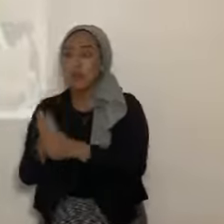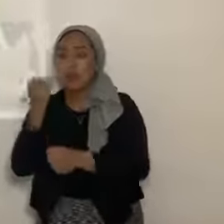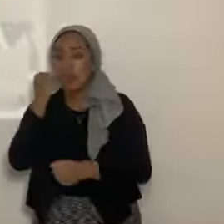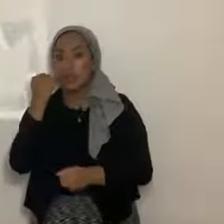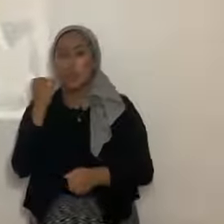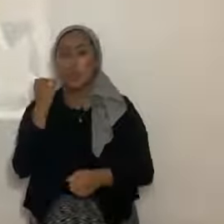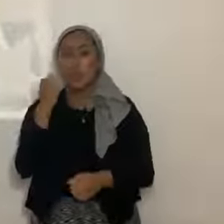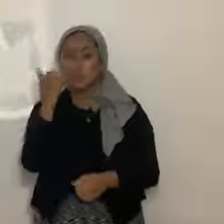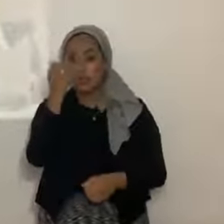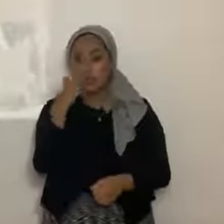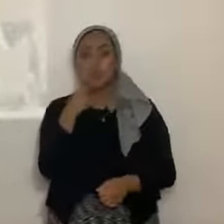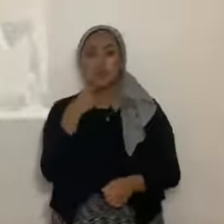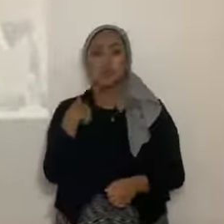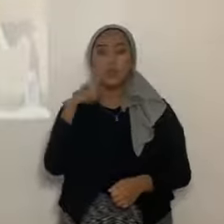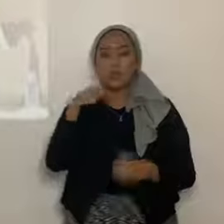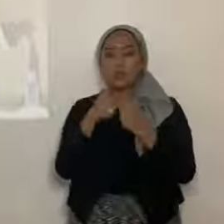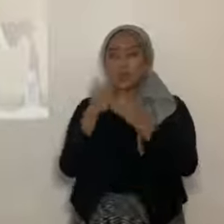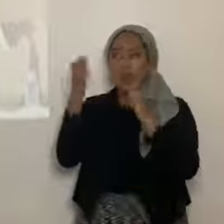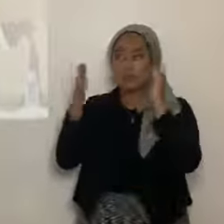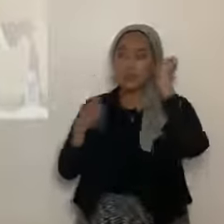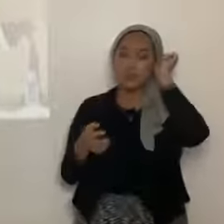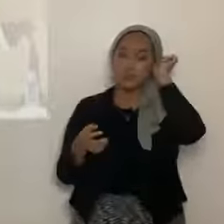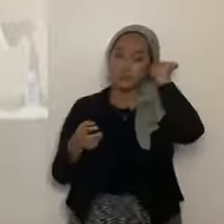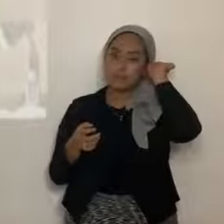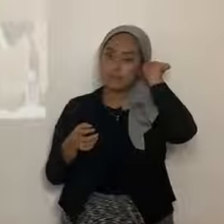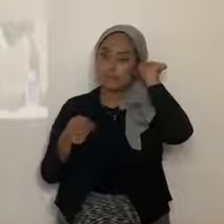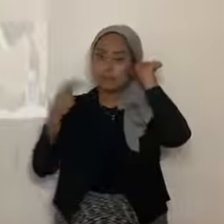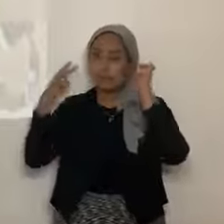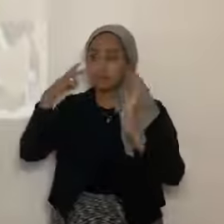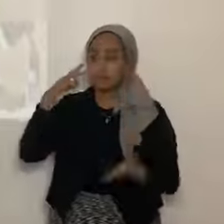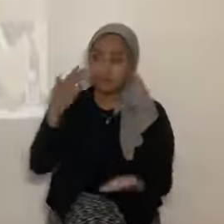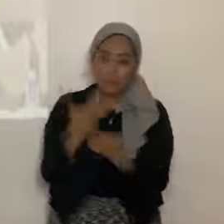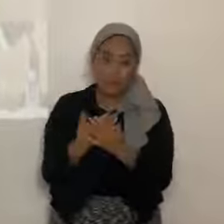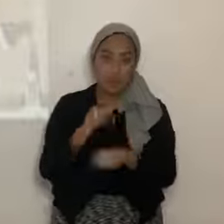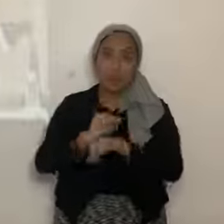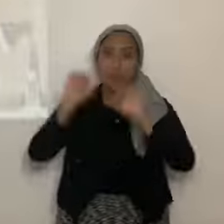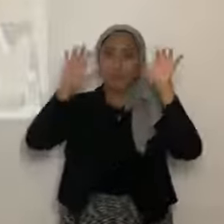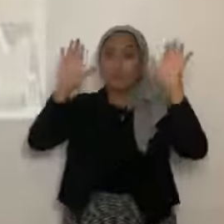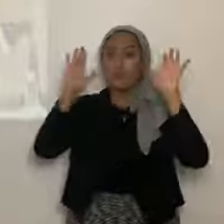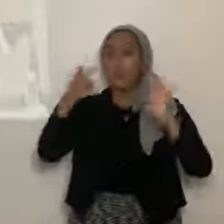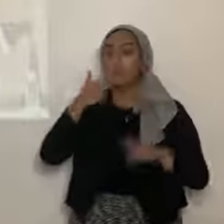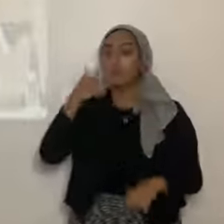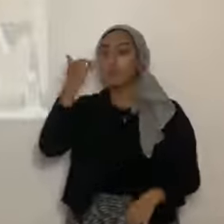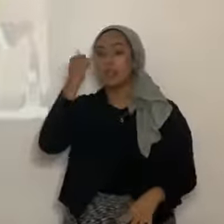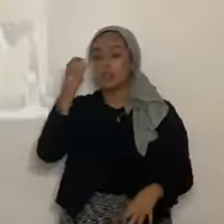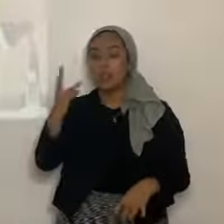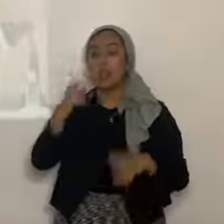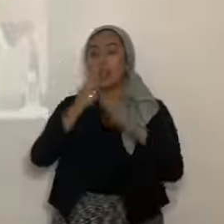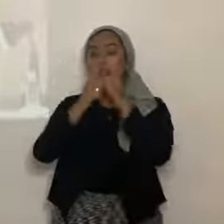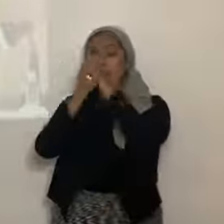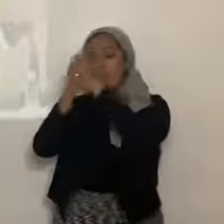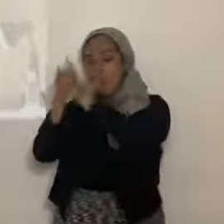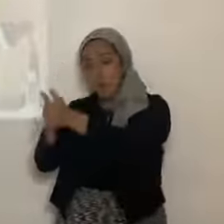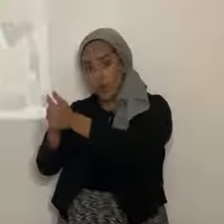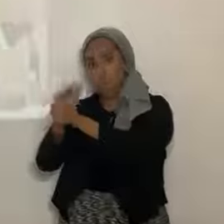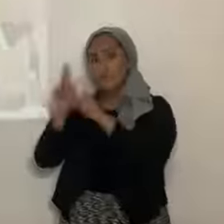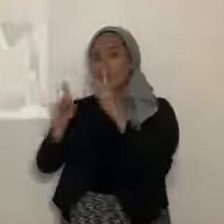sígueme. Las señales y los prodigios, dice Yahshua, siguen a los que creen, y